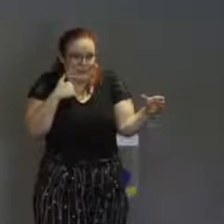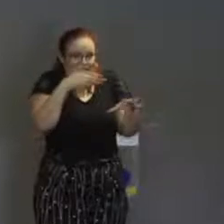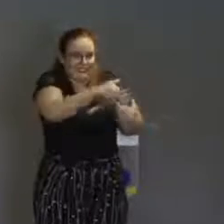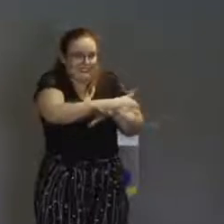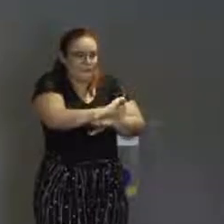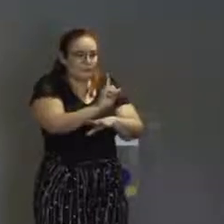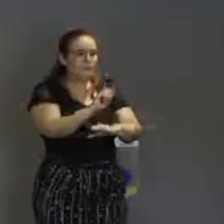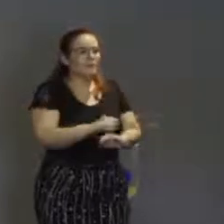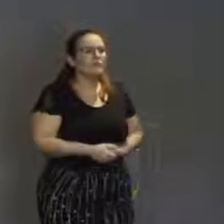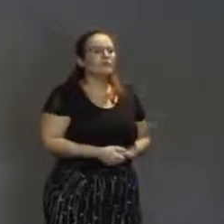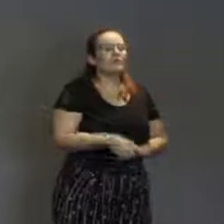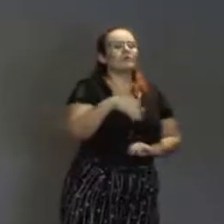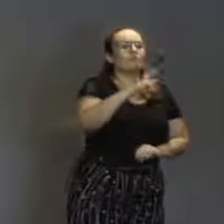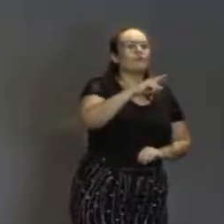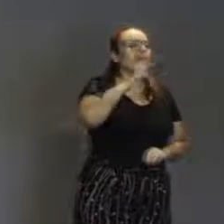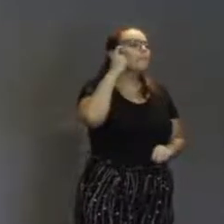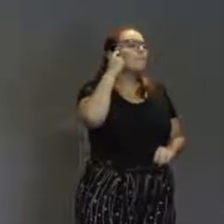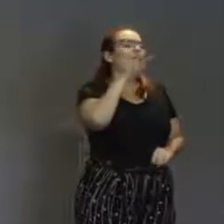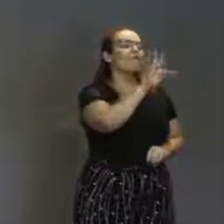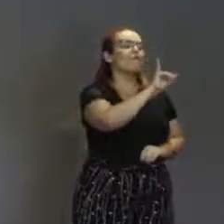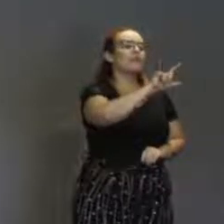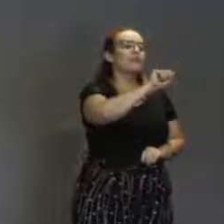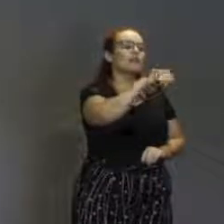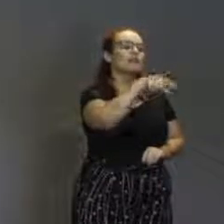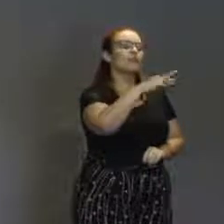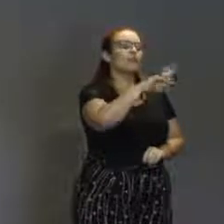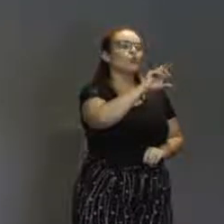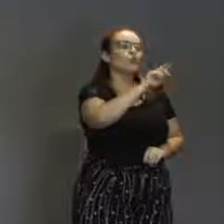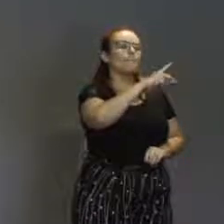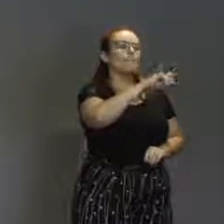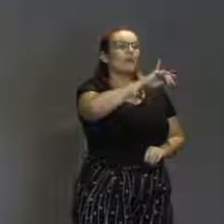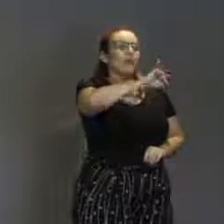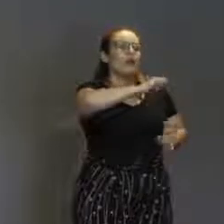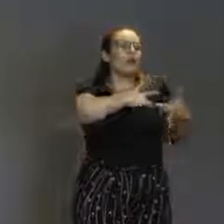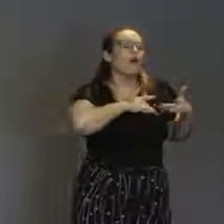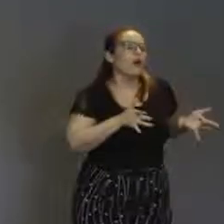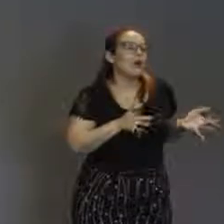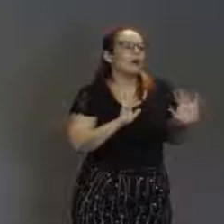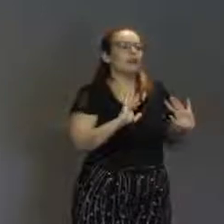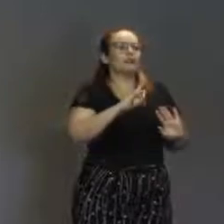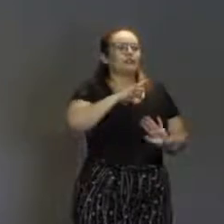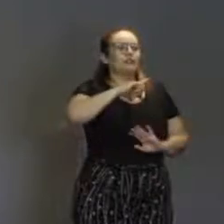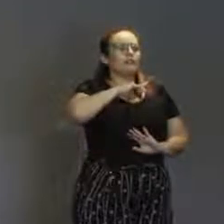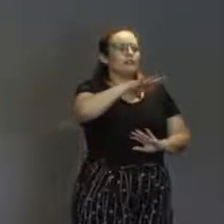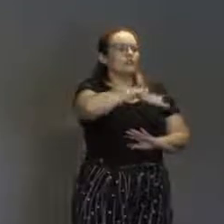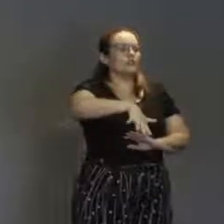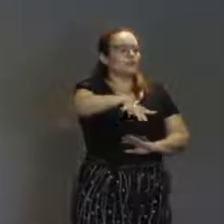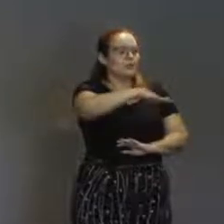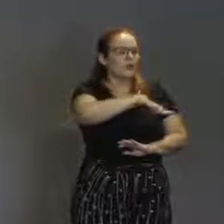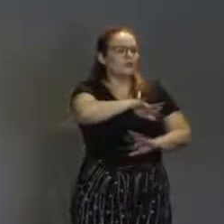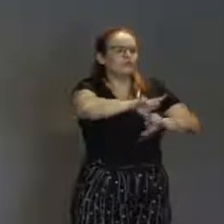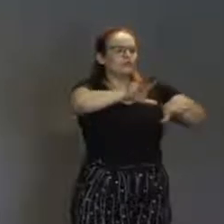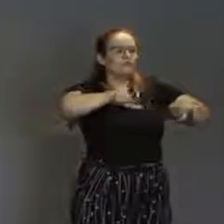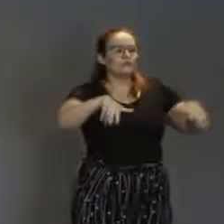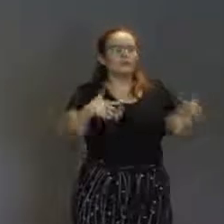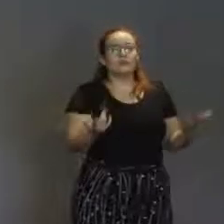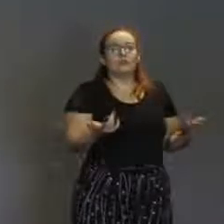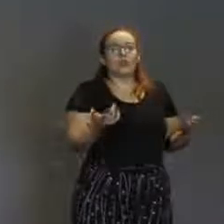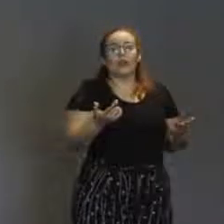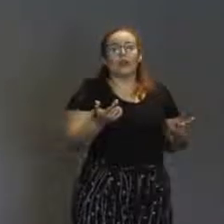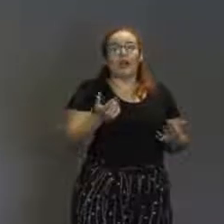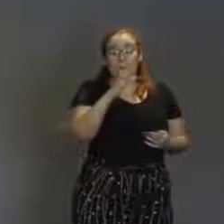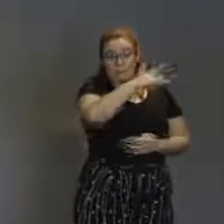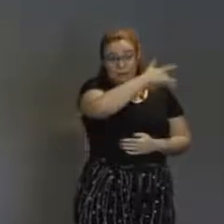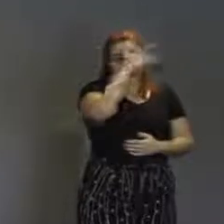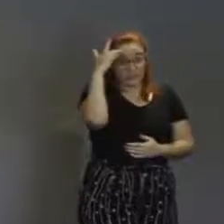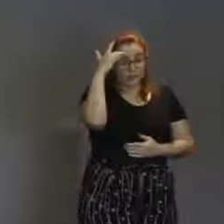fundação de mecenato, de filantropia, cada vez menos tem espaço por N questões, inclusive porque o acionista cada vez mais cobra.